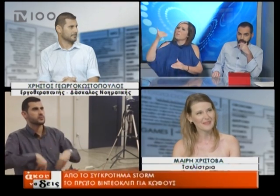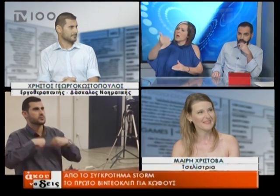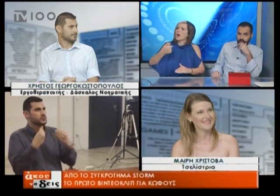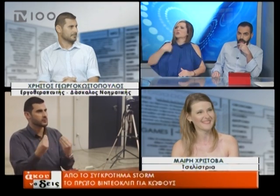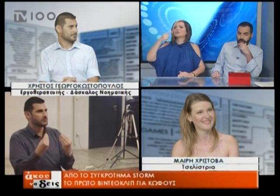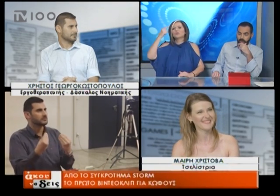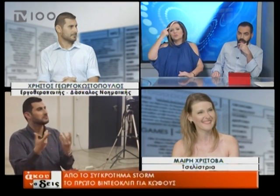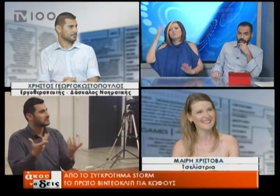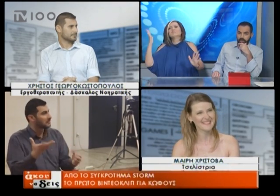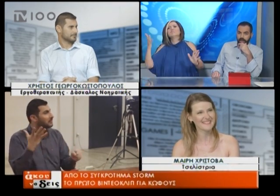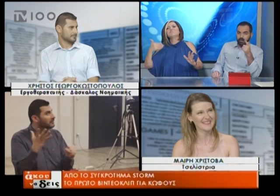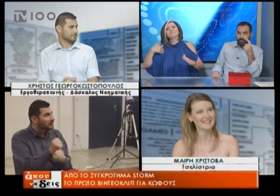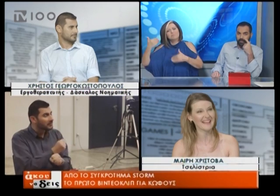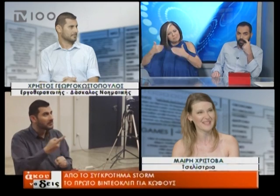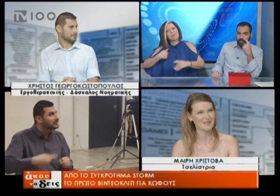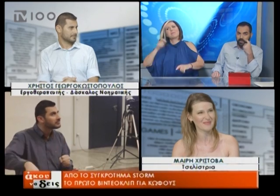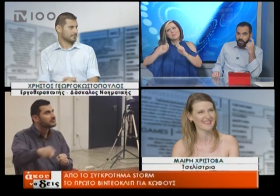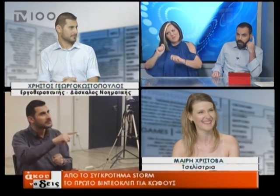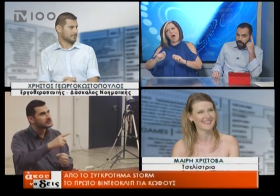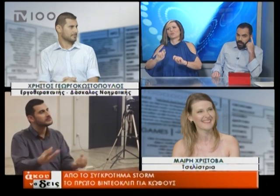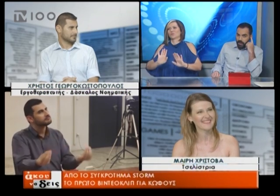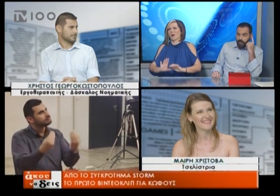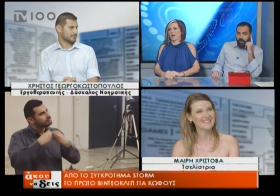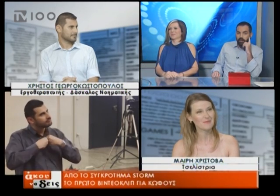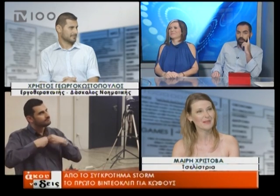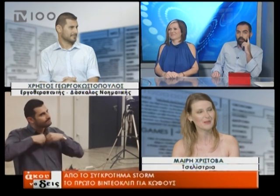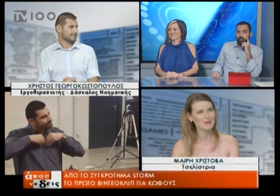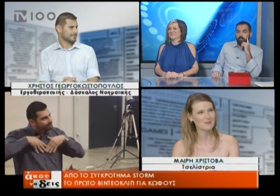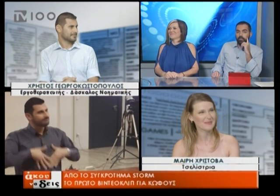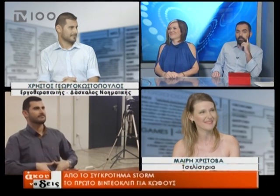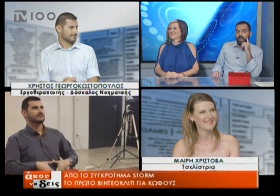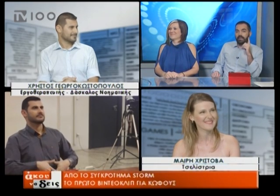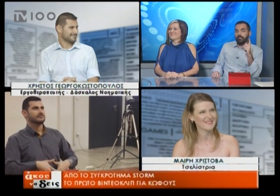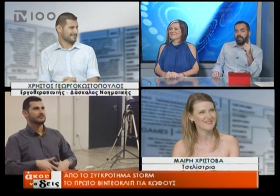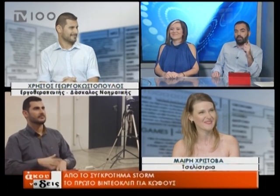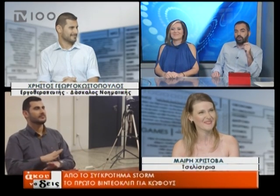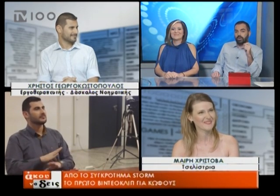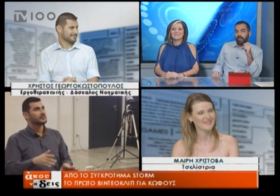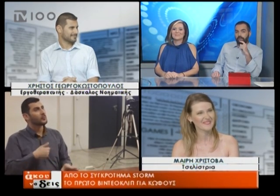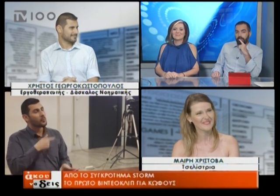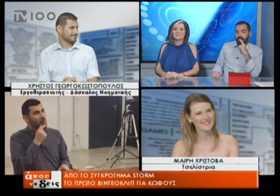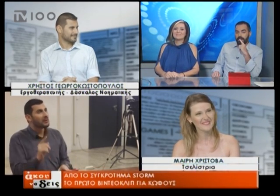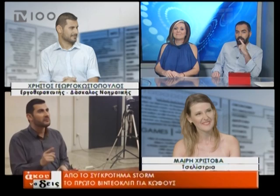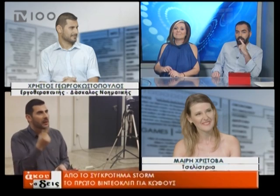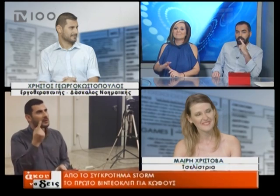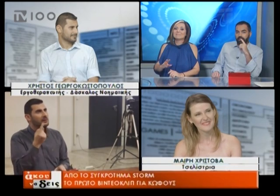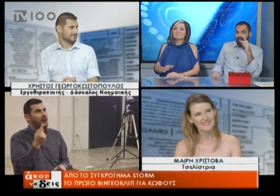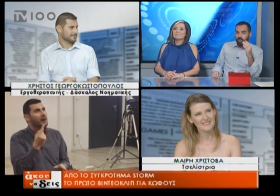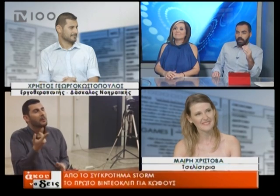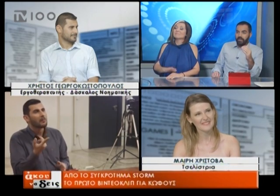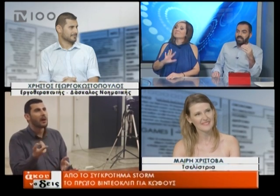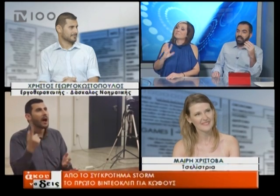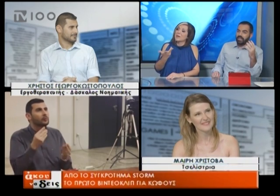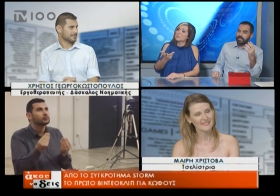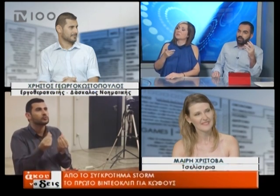Νομίζω θα τις εκτελέσουμε. Θα τις εκπληρώσουμε. Μάλιστα. Μήπως θα έπρεπε τα βίντεο